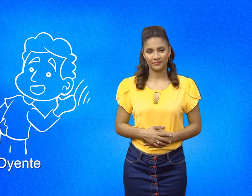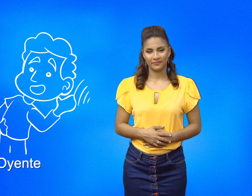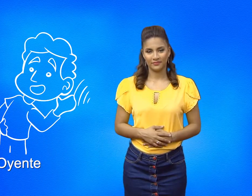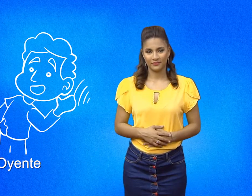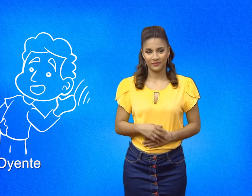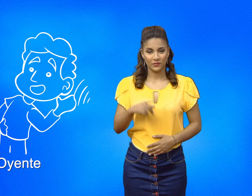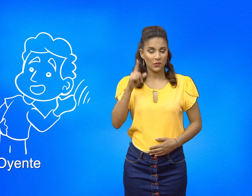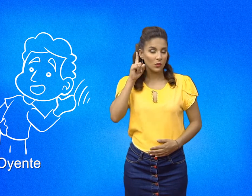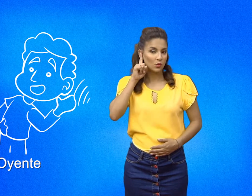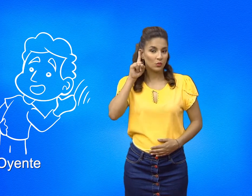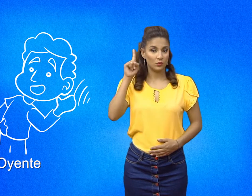oyente